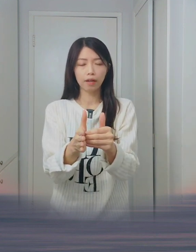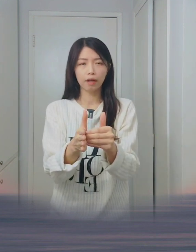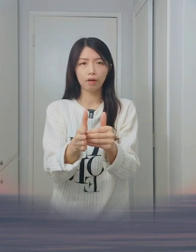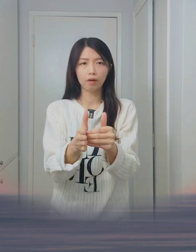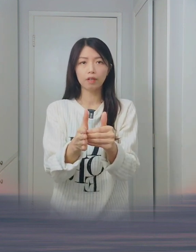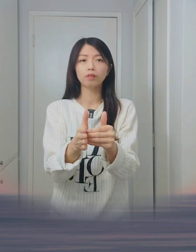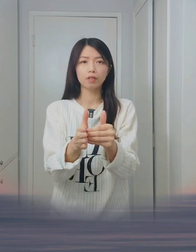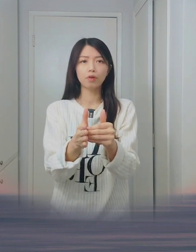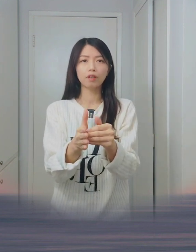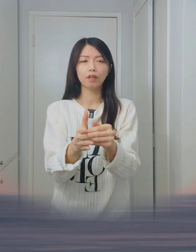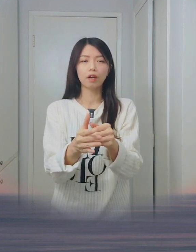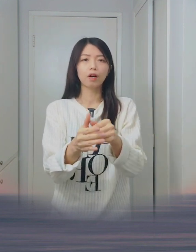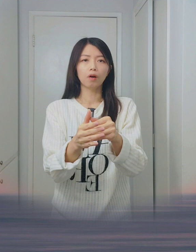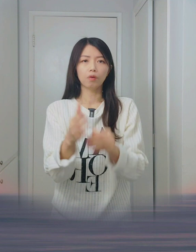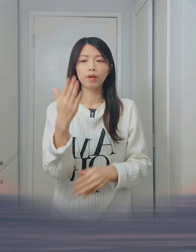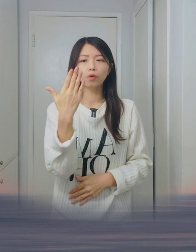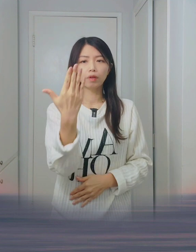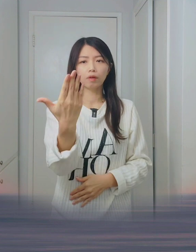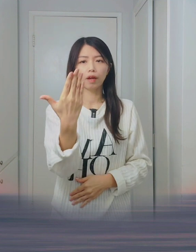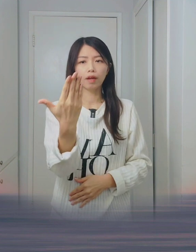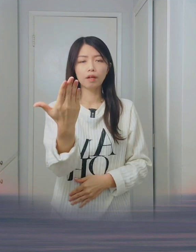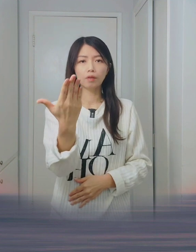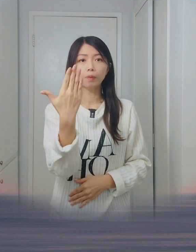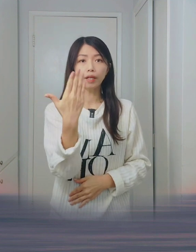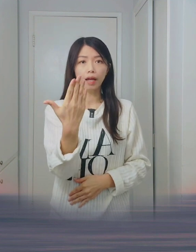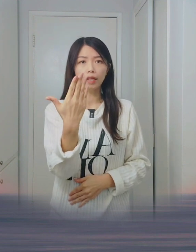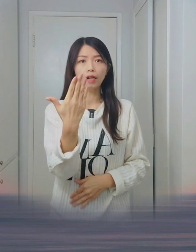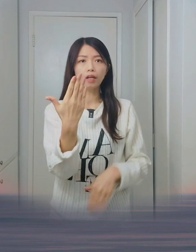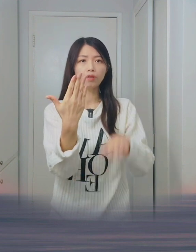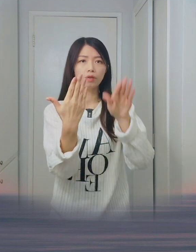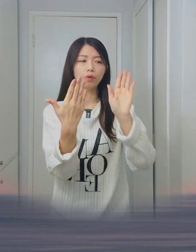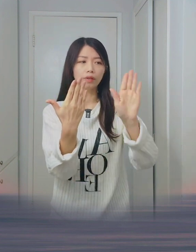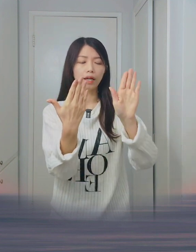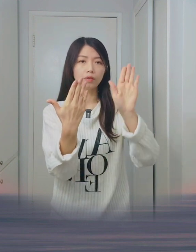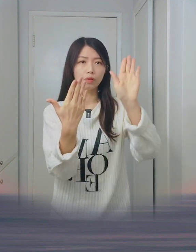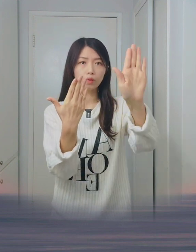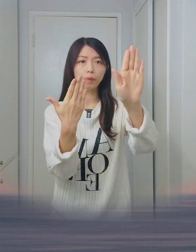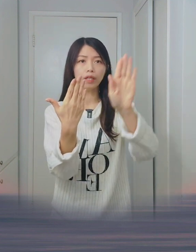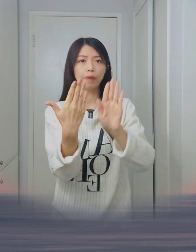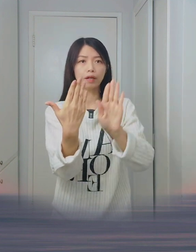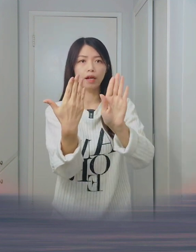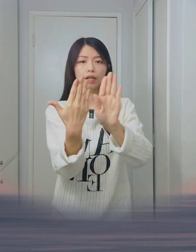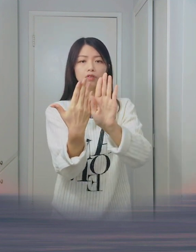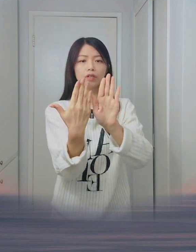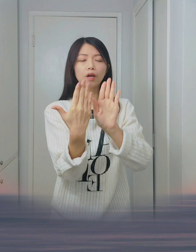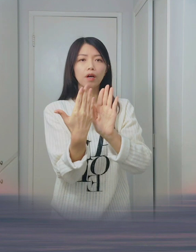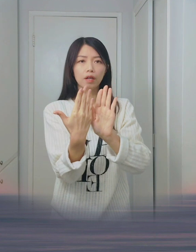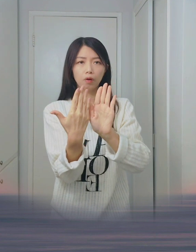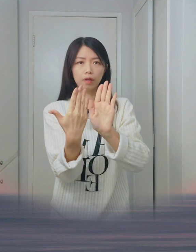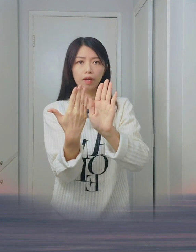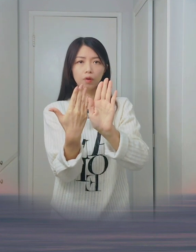후에 이런 뜻의 수어는 왼손은 이렇게 손바닥이 나를 향하게 해주시고 다른 손은 손바닥이 밖을 향하게